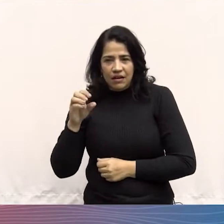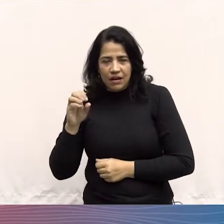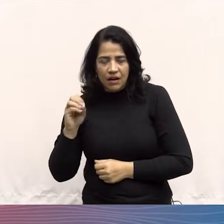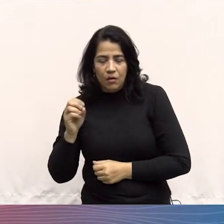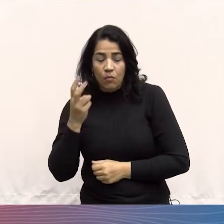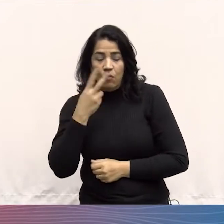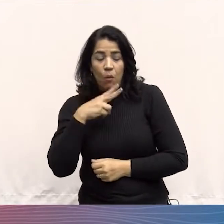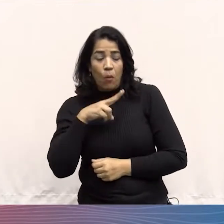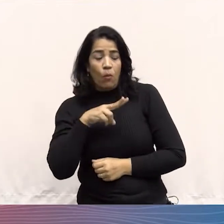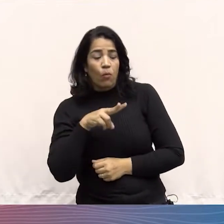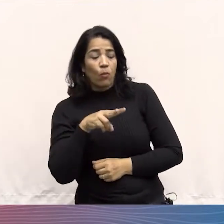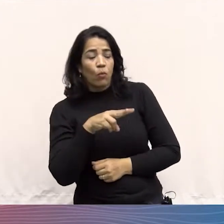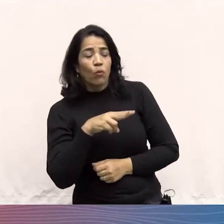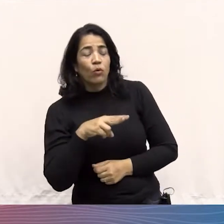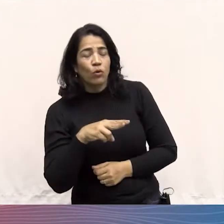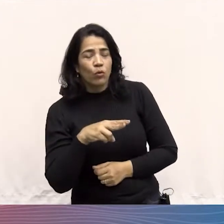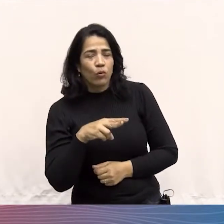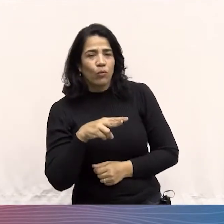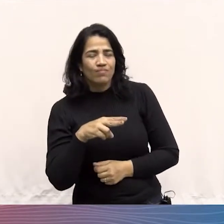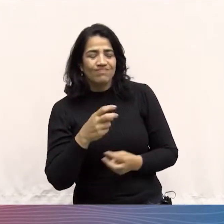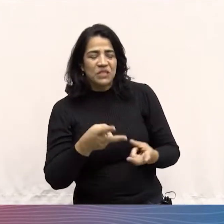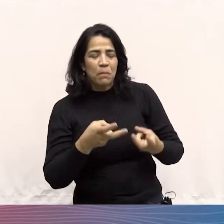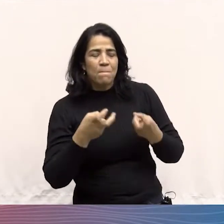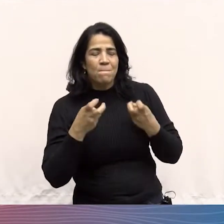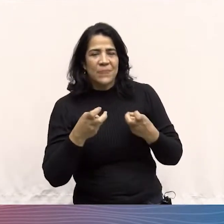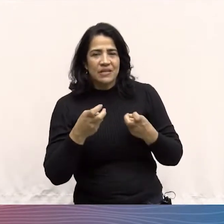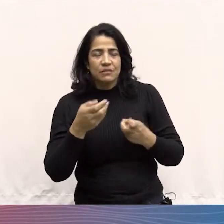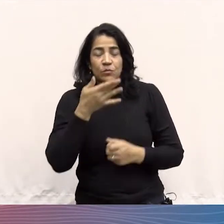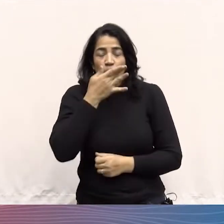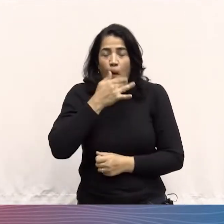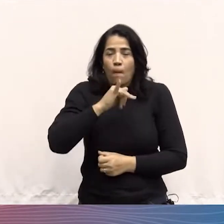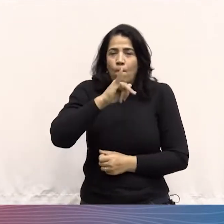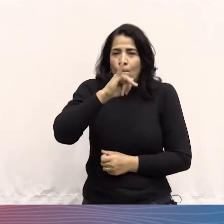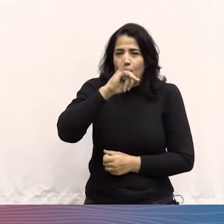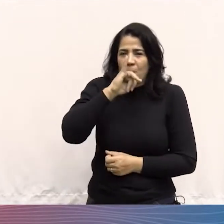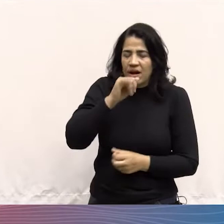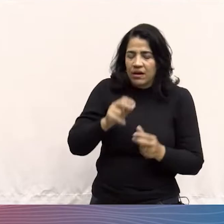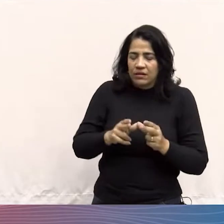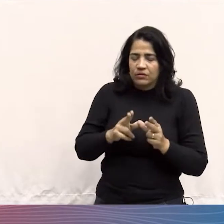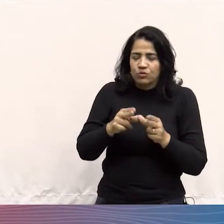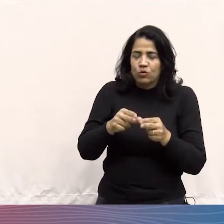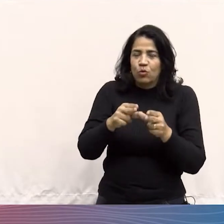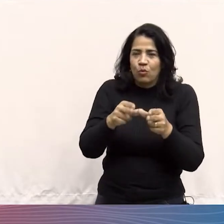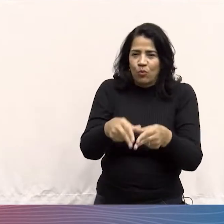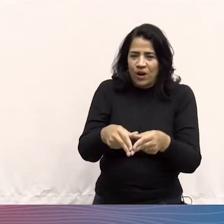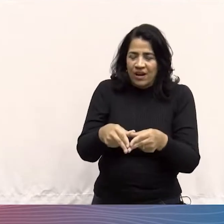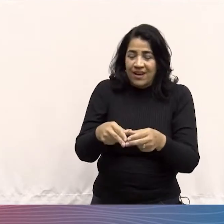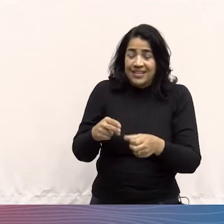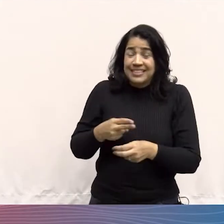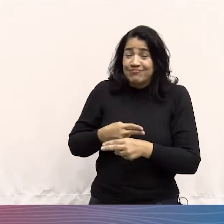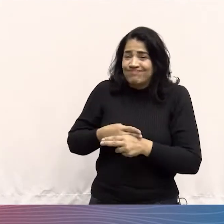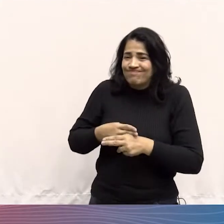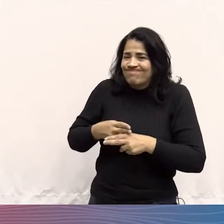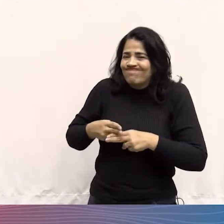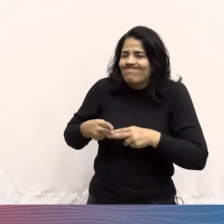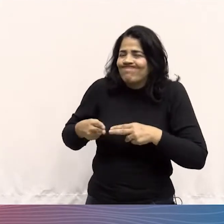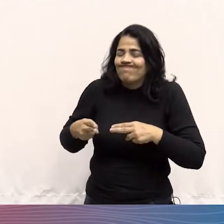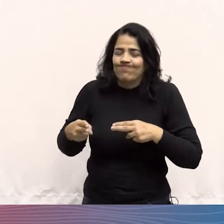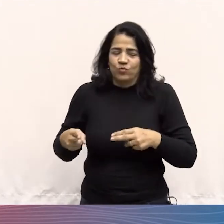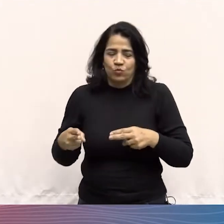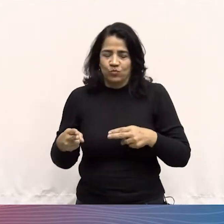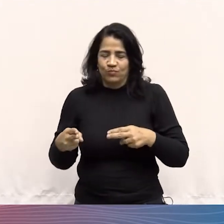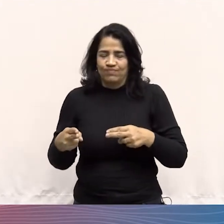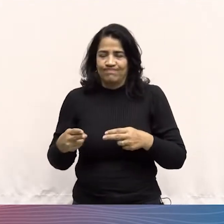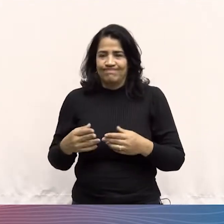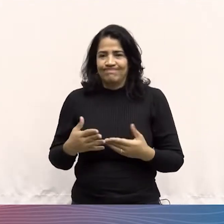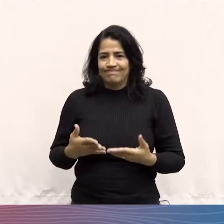videira e se embebedou com vinho, então expôs toda a vergonha lá, e ele estava lá expondo a